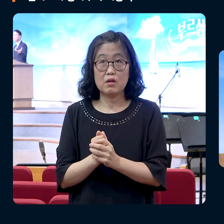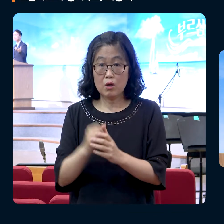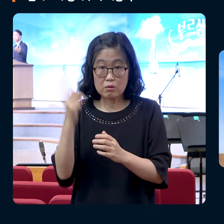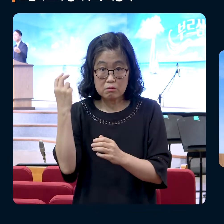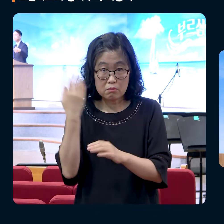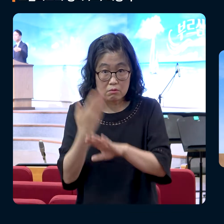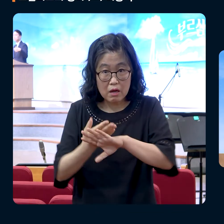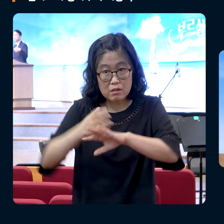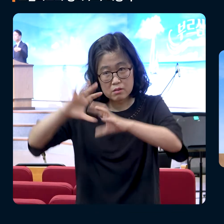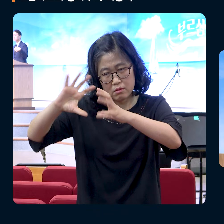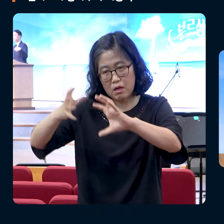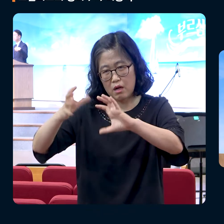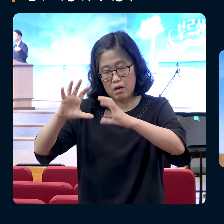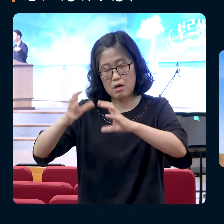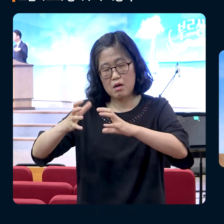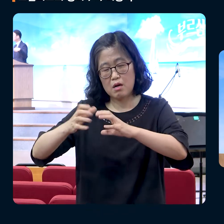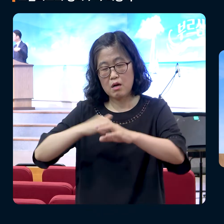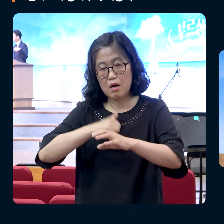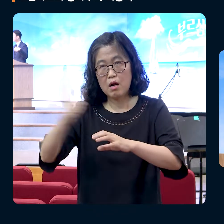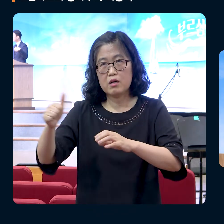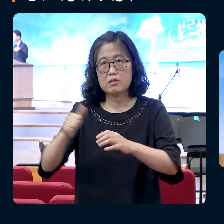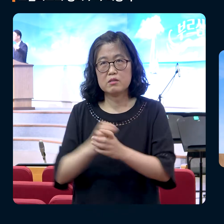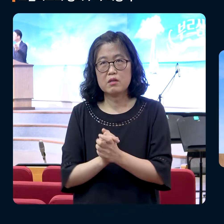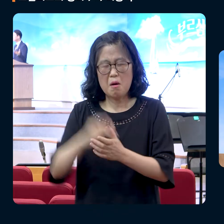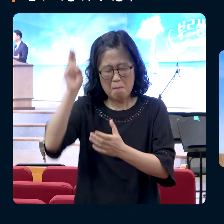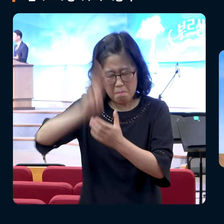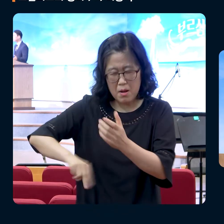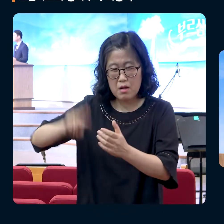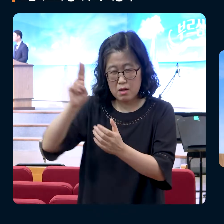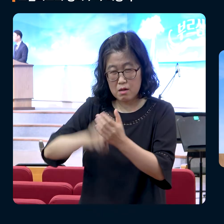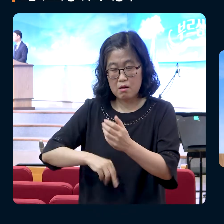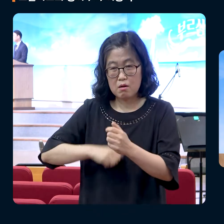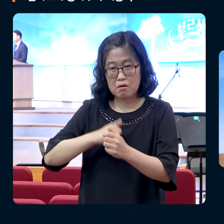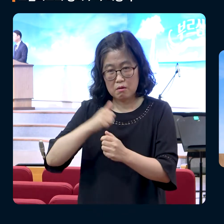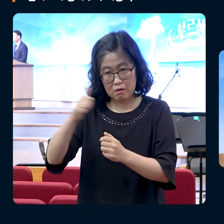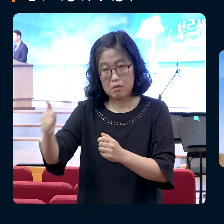다른 낯선 나라로 정말 인신매매처럼 팔려갔습니다.